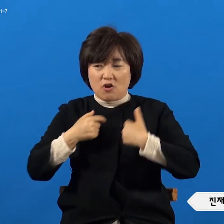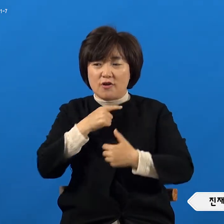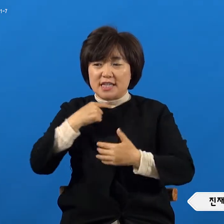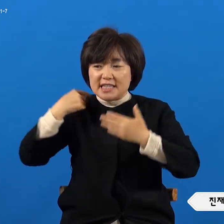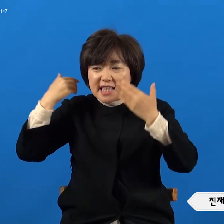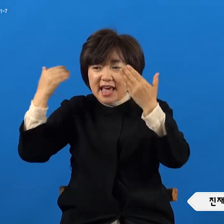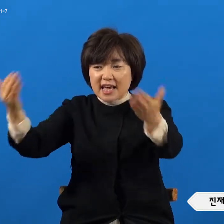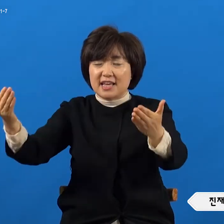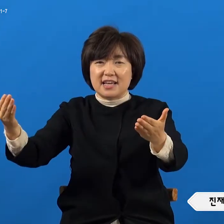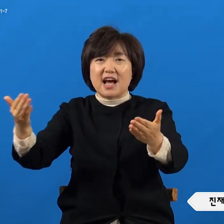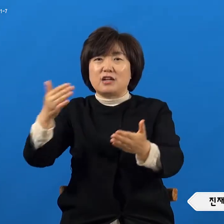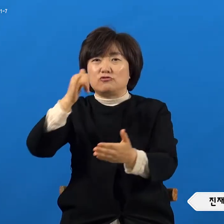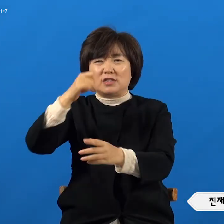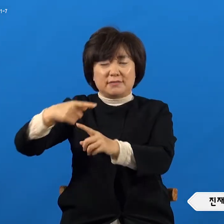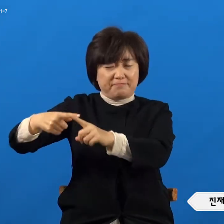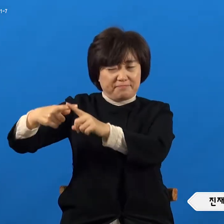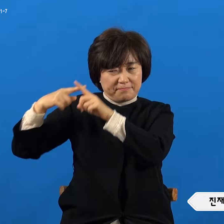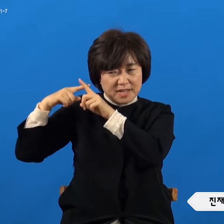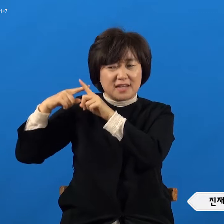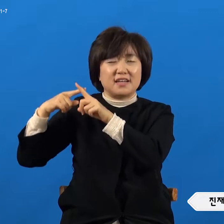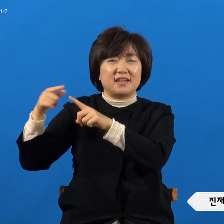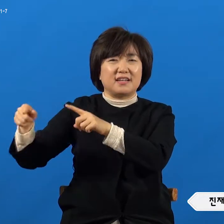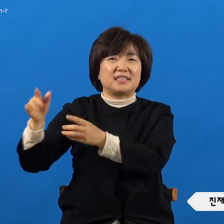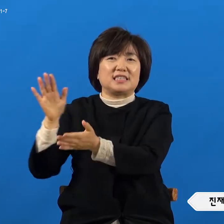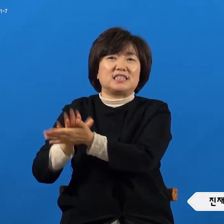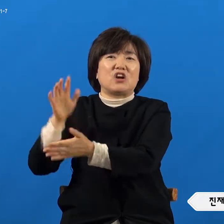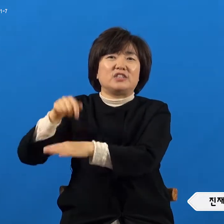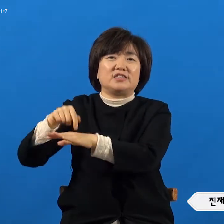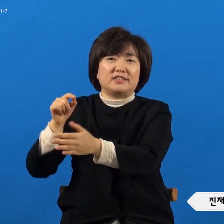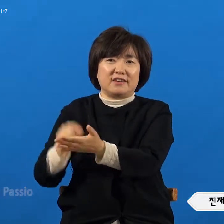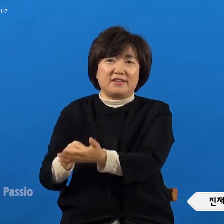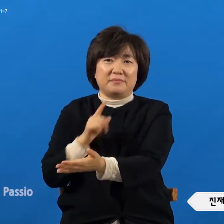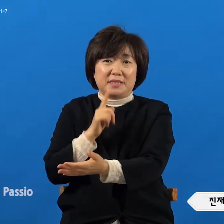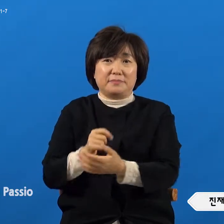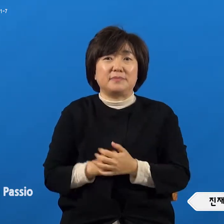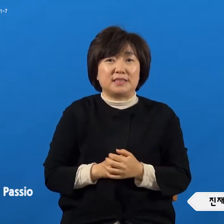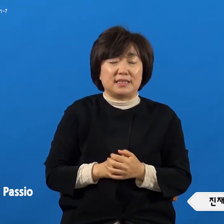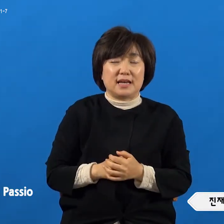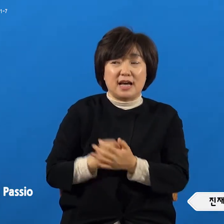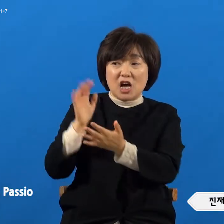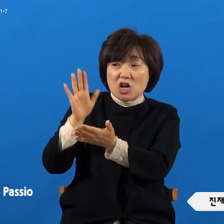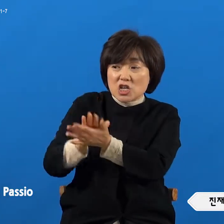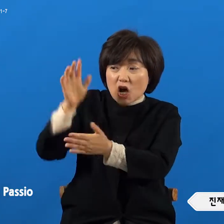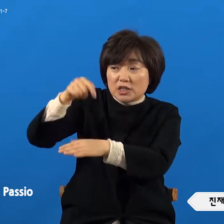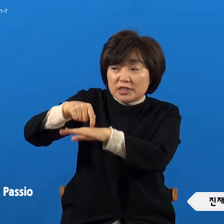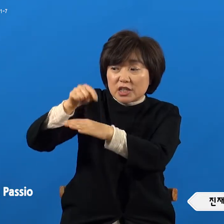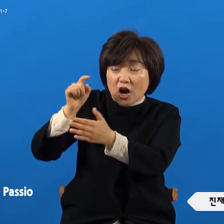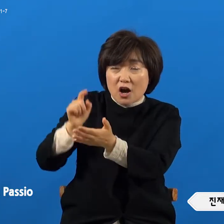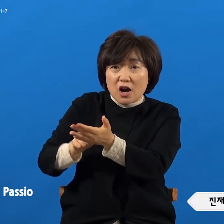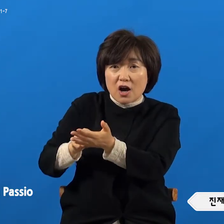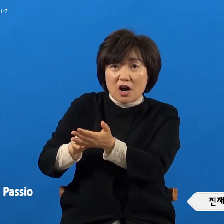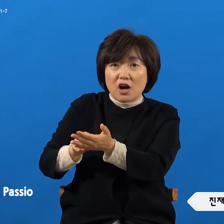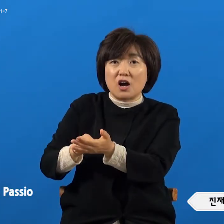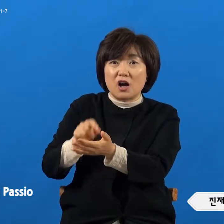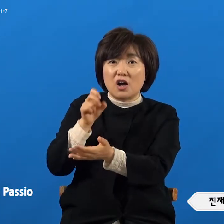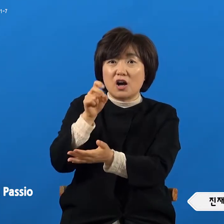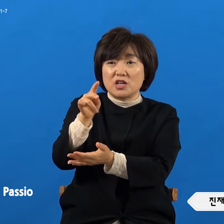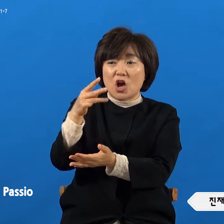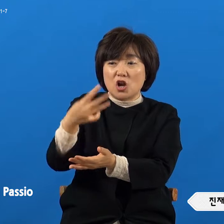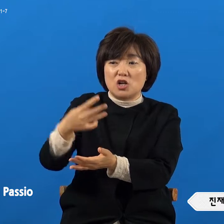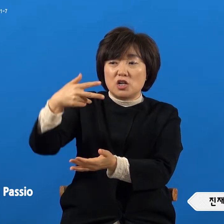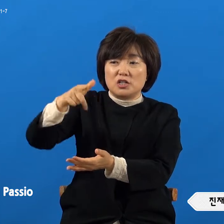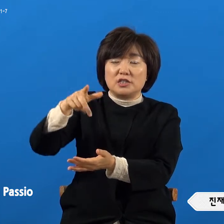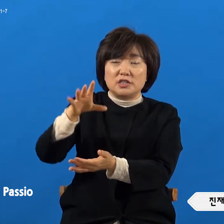있는 열정을 이야기합니다. 그래서 이 열정이란 단어, 영어의 passion이란 단어는